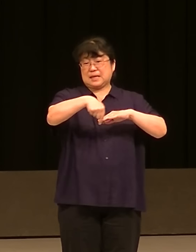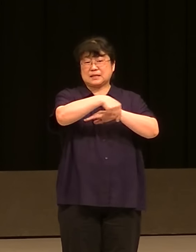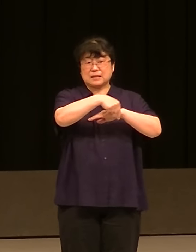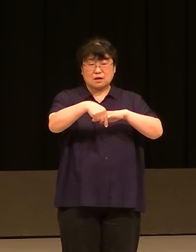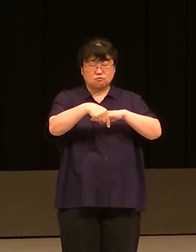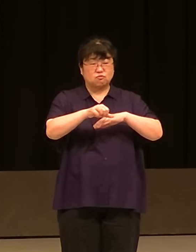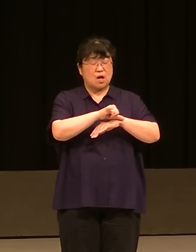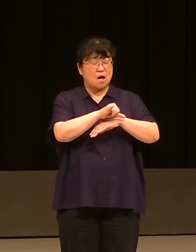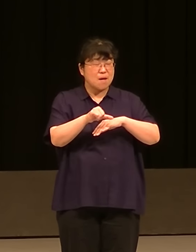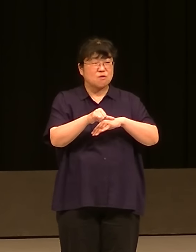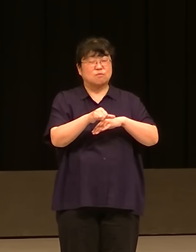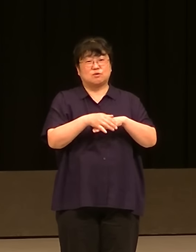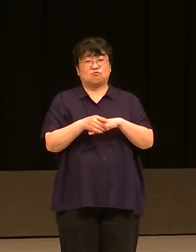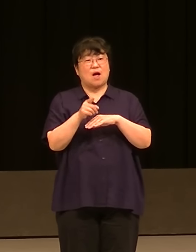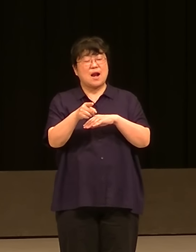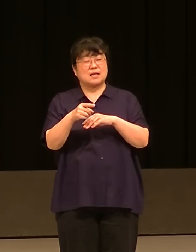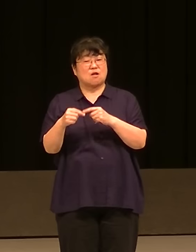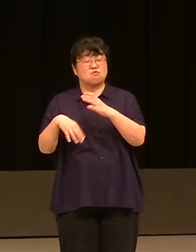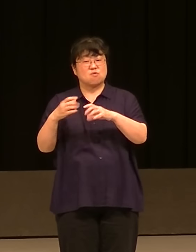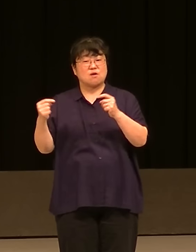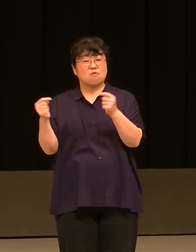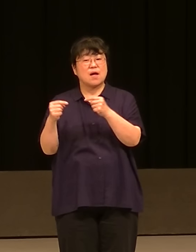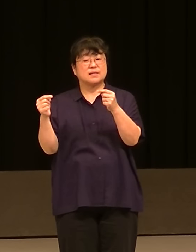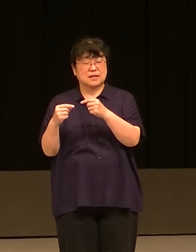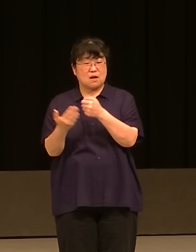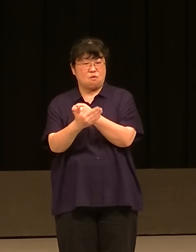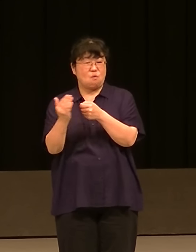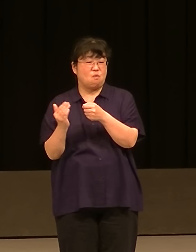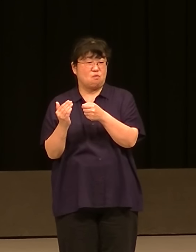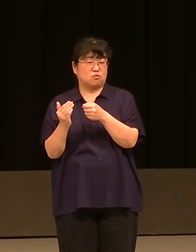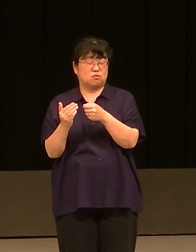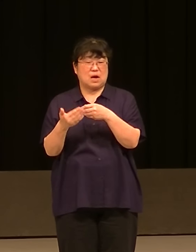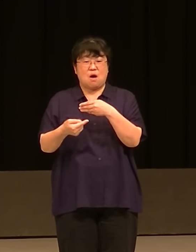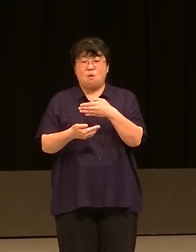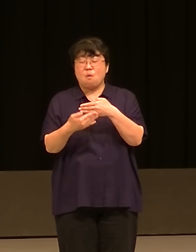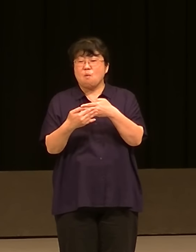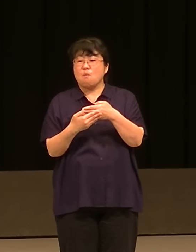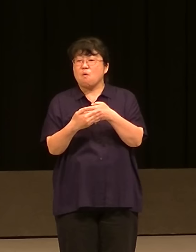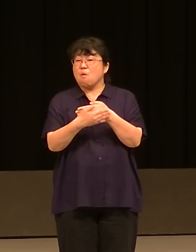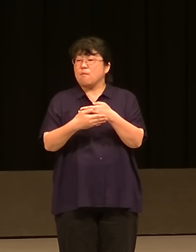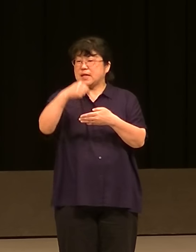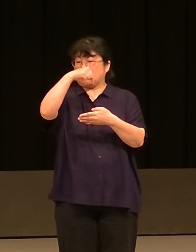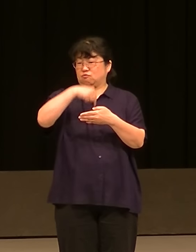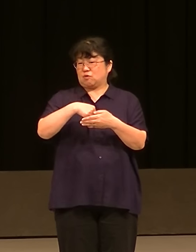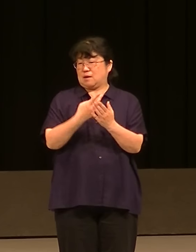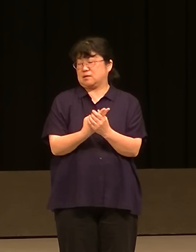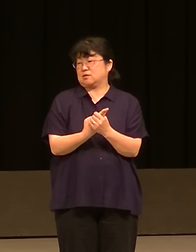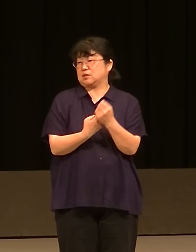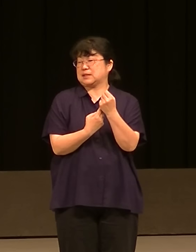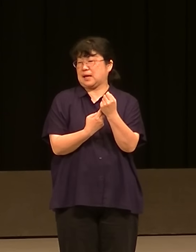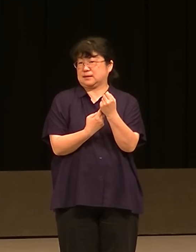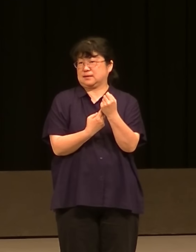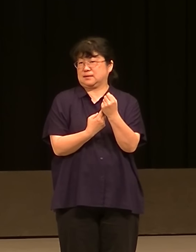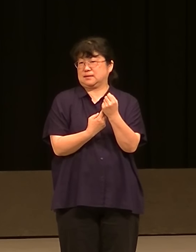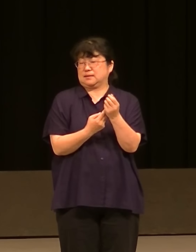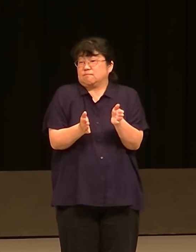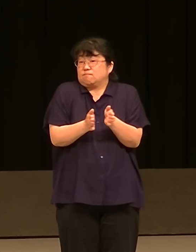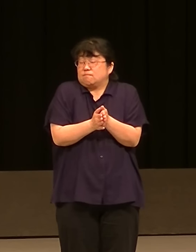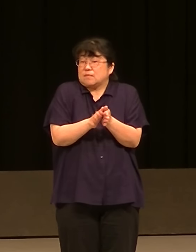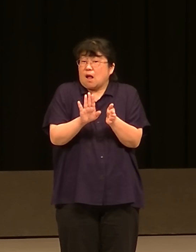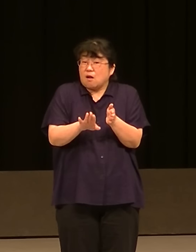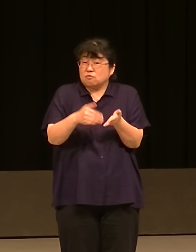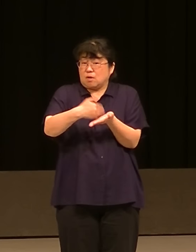ノミクスと、あなたの外交安全保障政策は表裏一体の関係にあるというふうに、おっしゃいましたが、